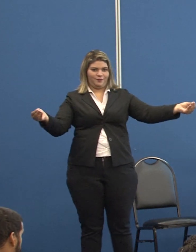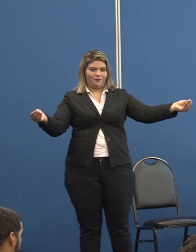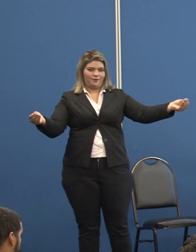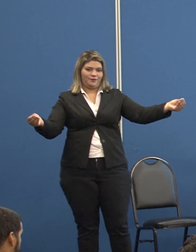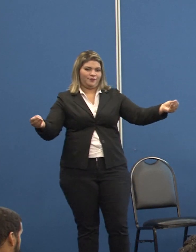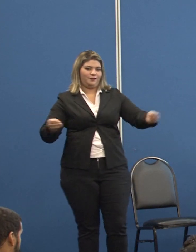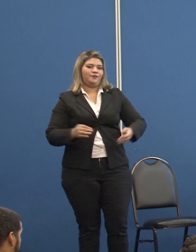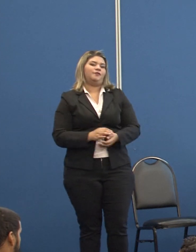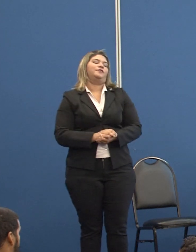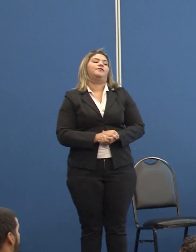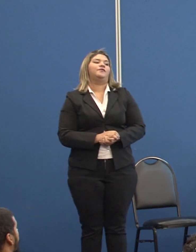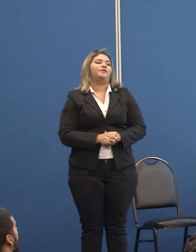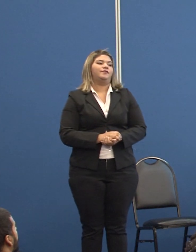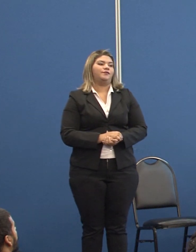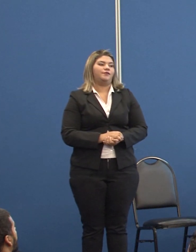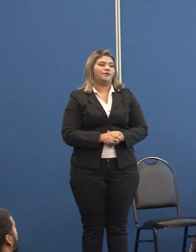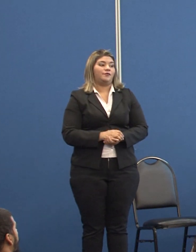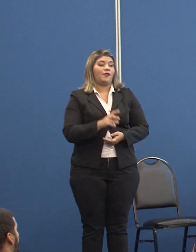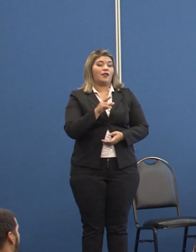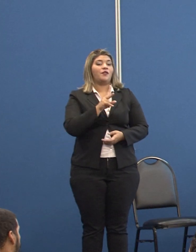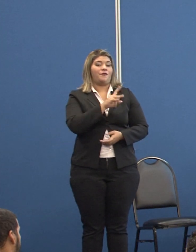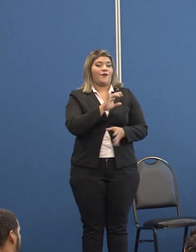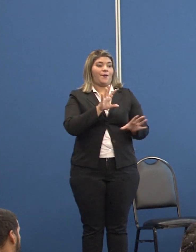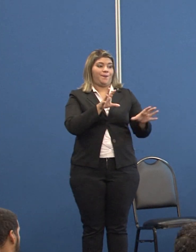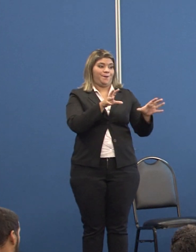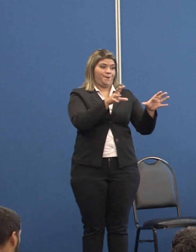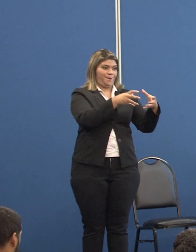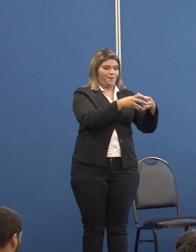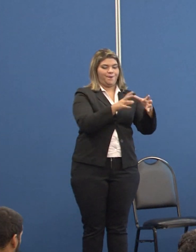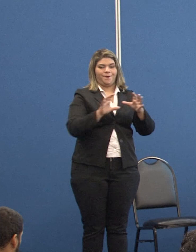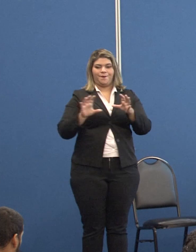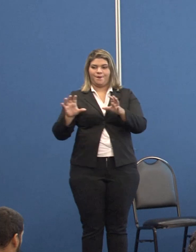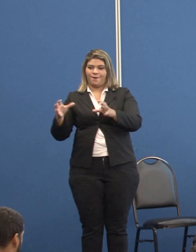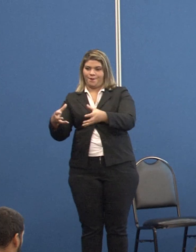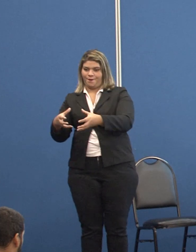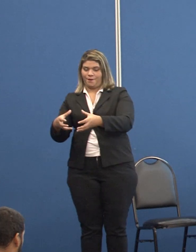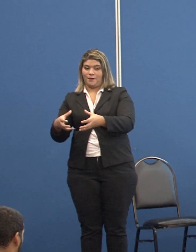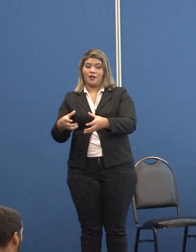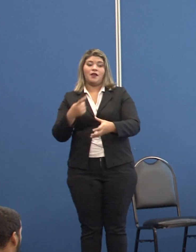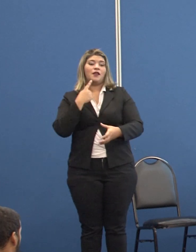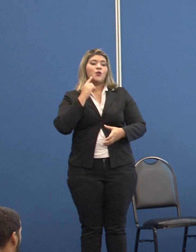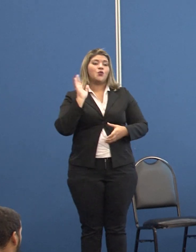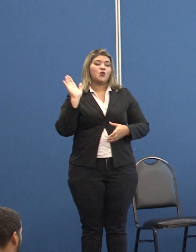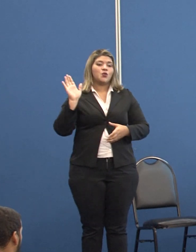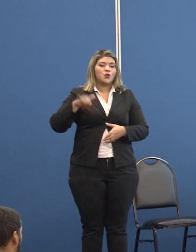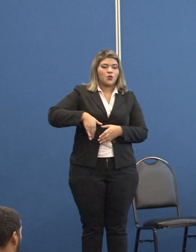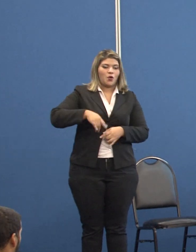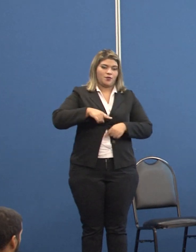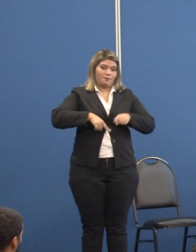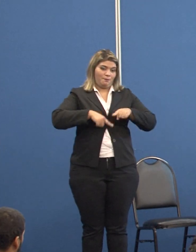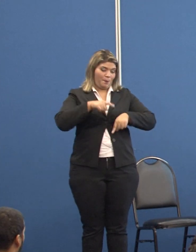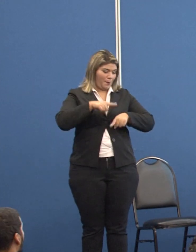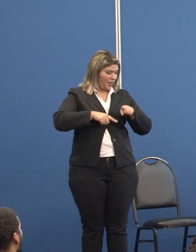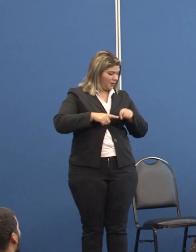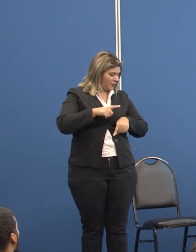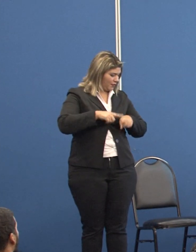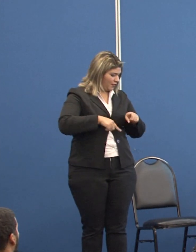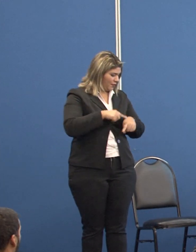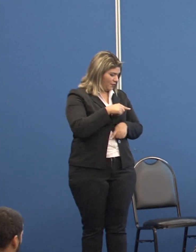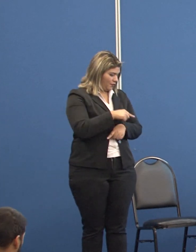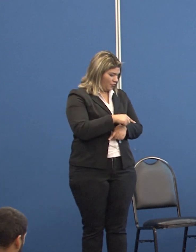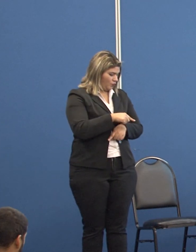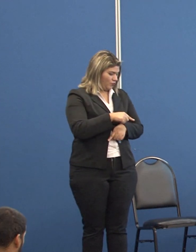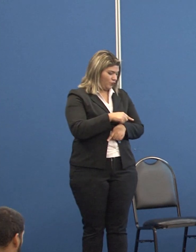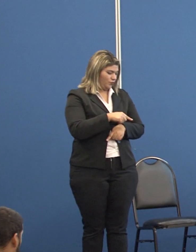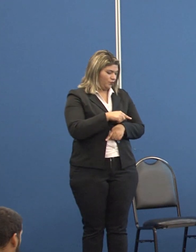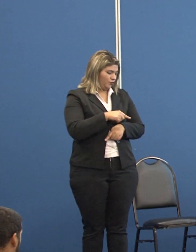E aí vamos trabalhar com 2 grupos. Nós trouxemos para vocês de sugestões